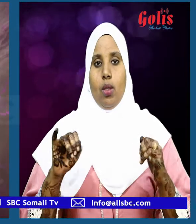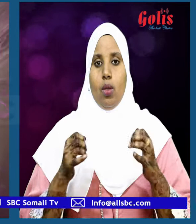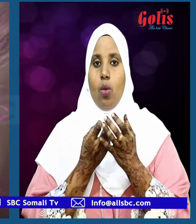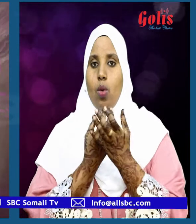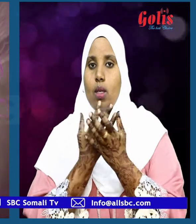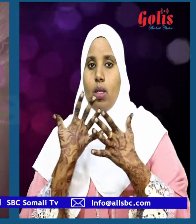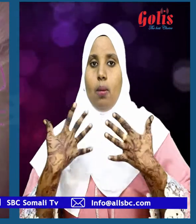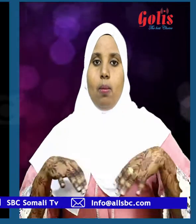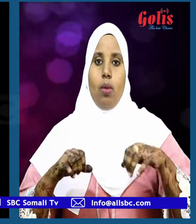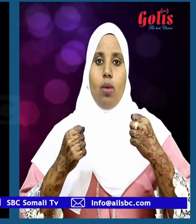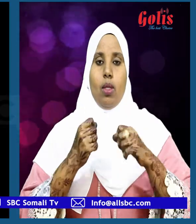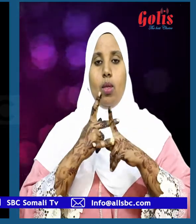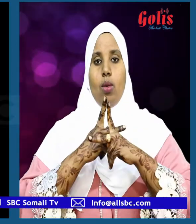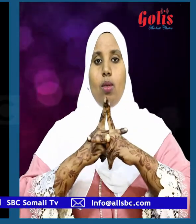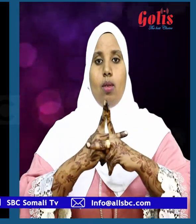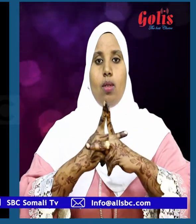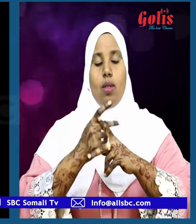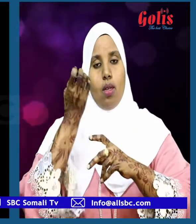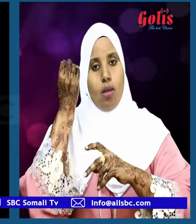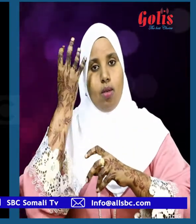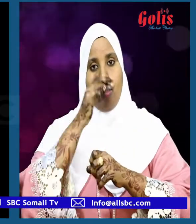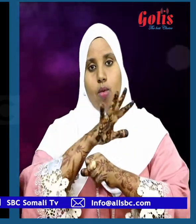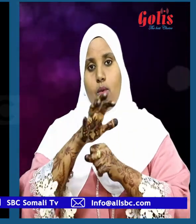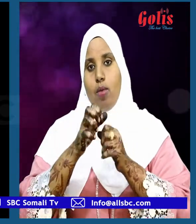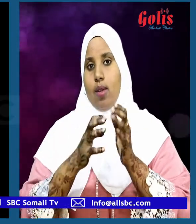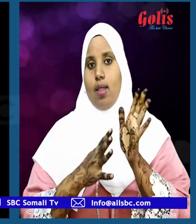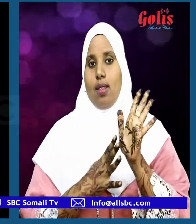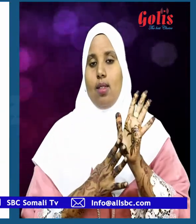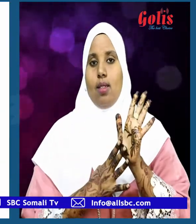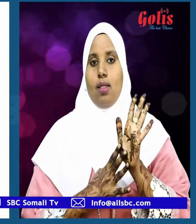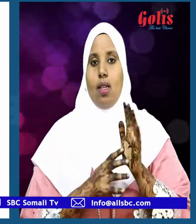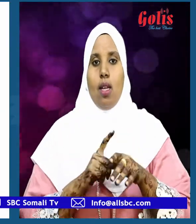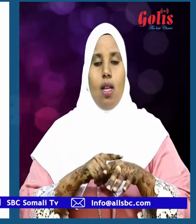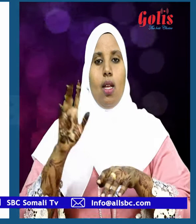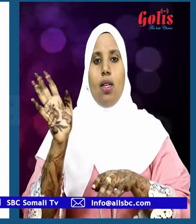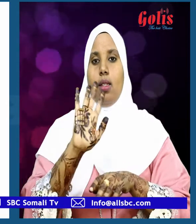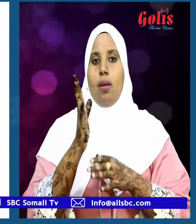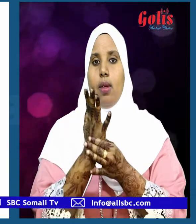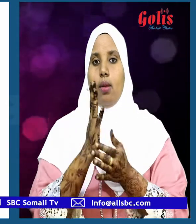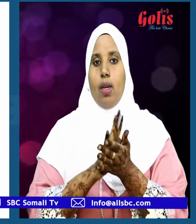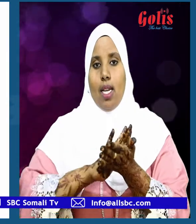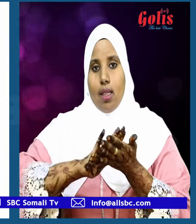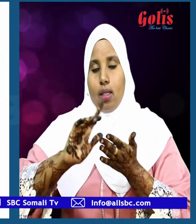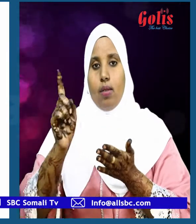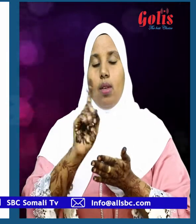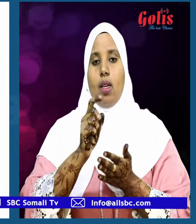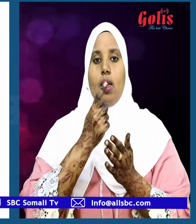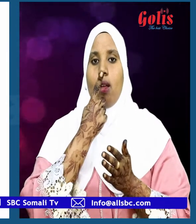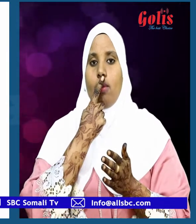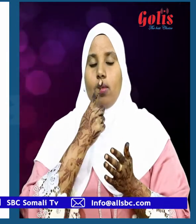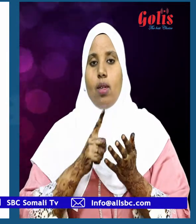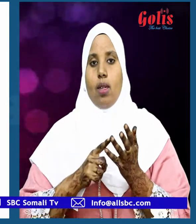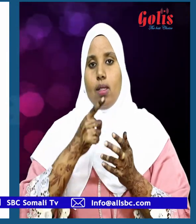wacyigelinta bulshada ee ka hortaga cudurka COVID 19. Ha ku taaban gacmahaaga oo aan nadiif ahayn